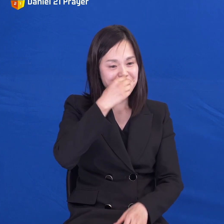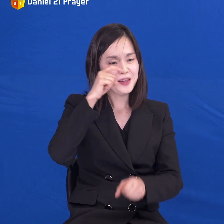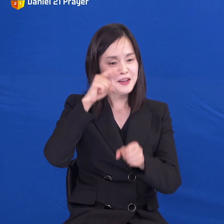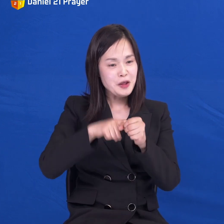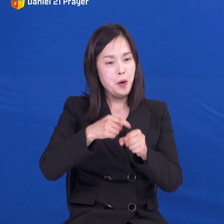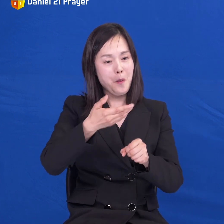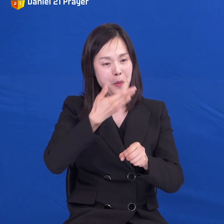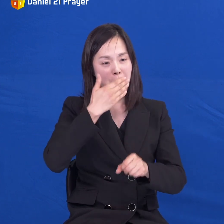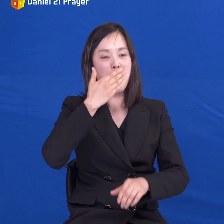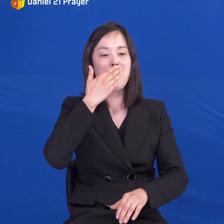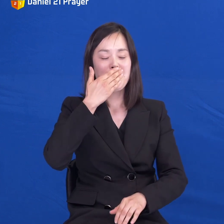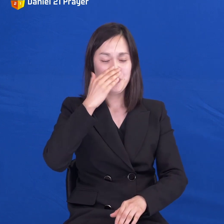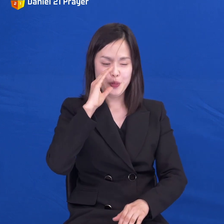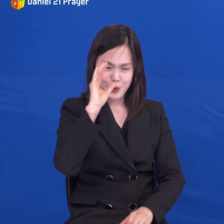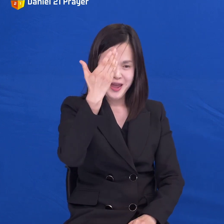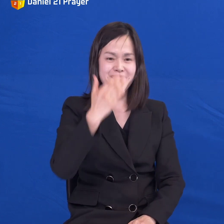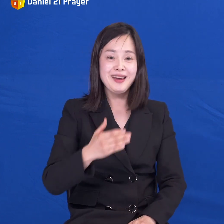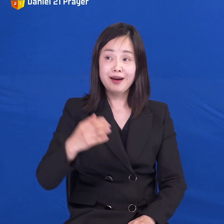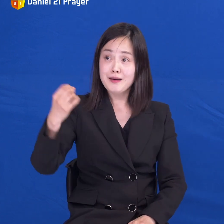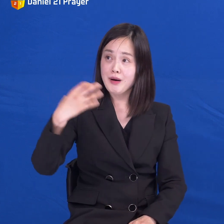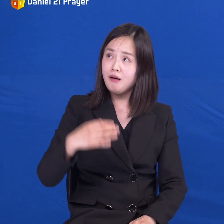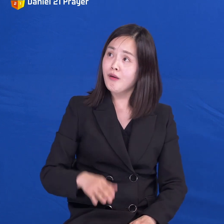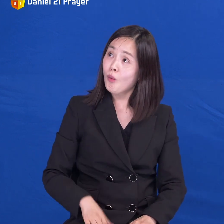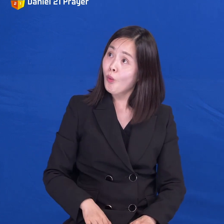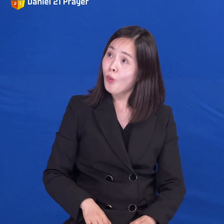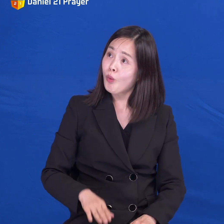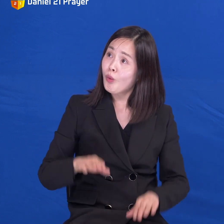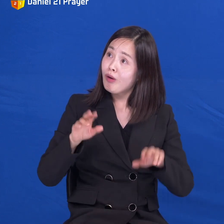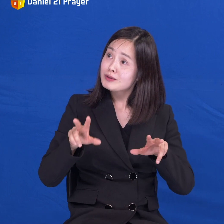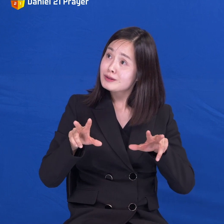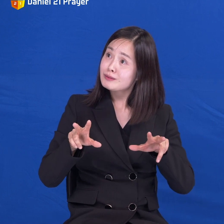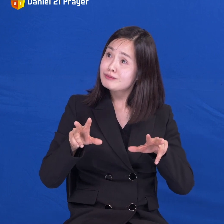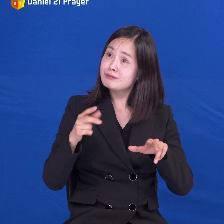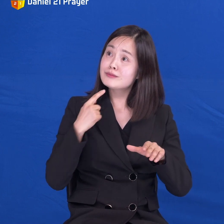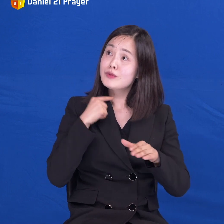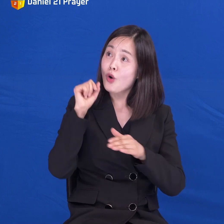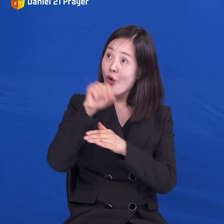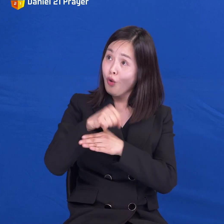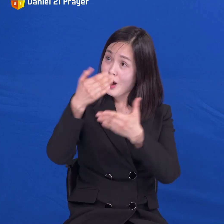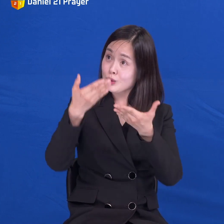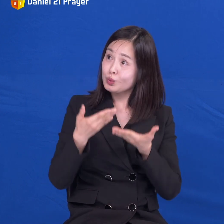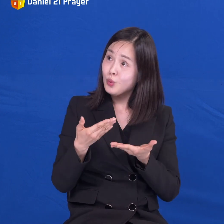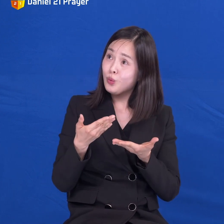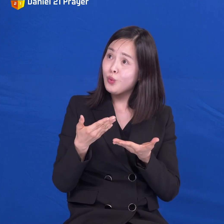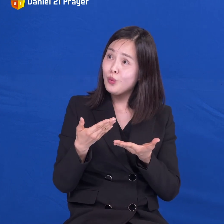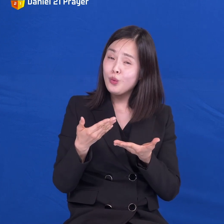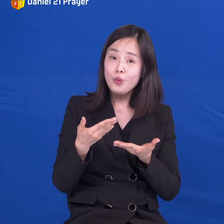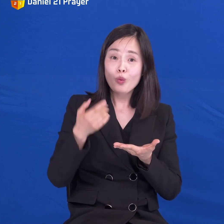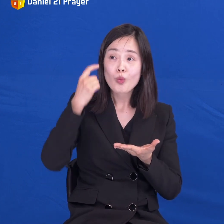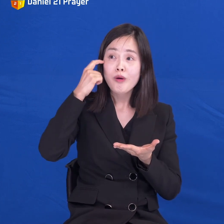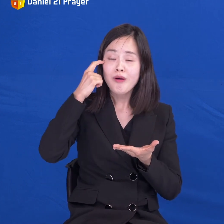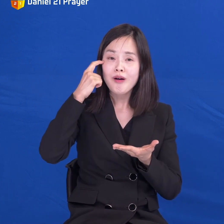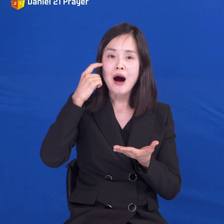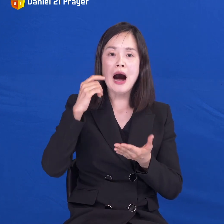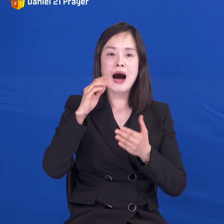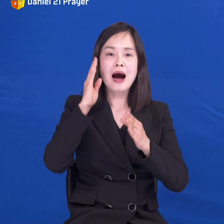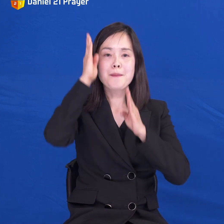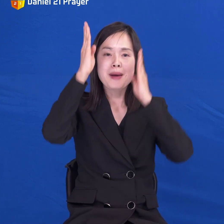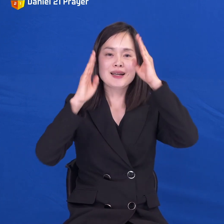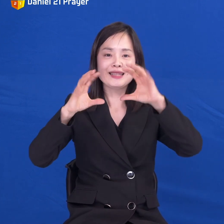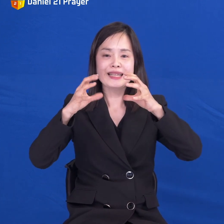먹게 합니까? 했더니 그동안 각종 음식들을 먹어서 장이 늘어났다는 겁니다. 이게 회복이 은혜입니다.